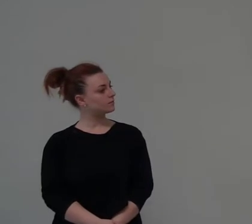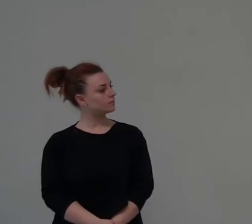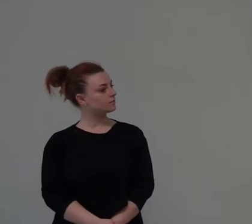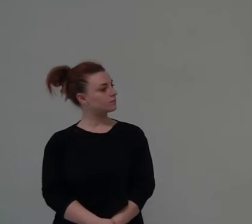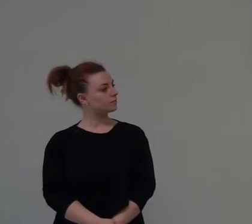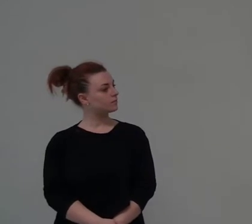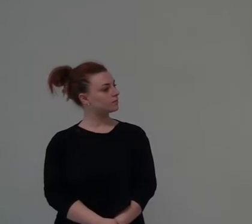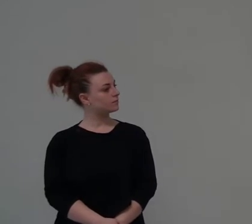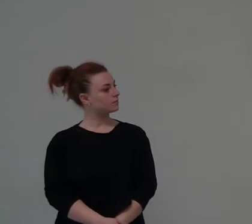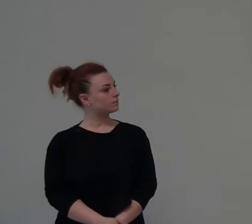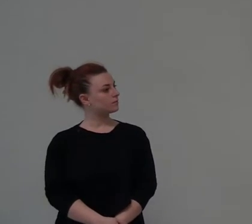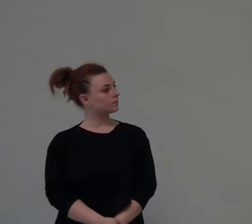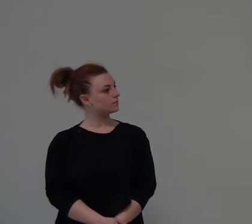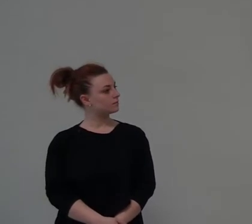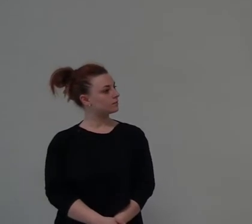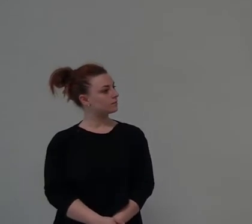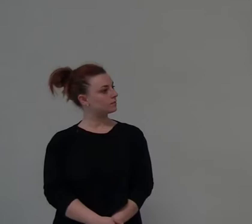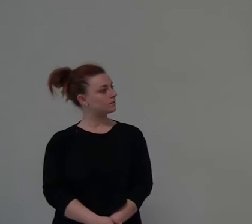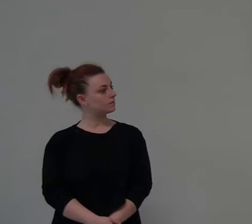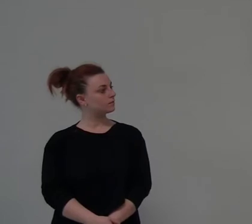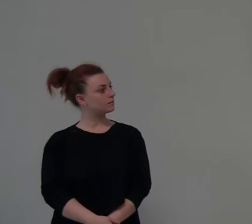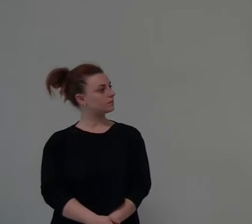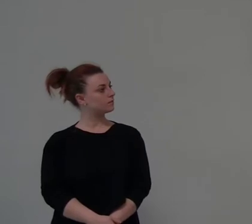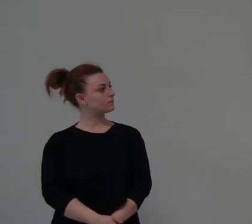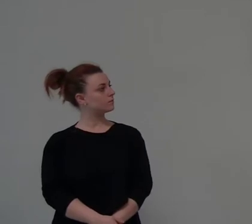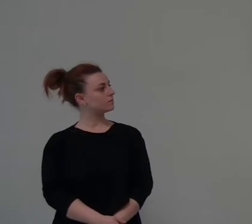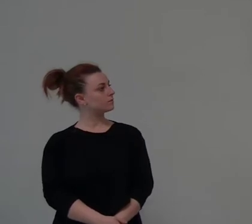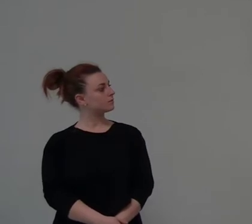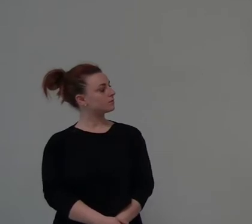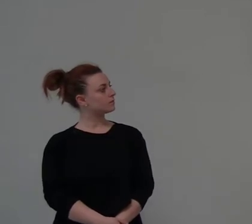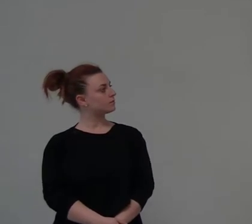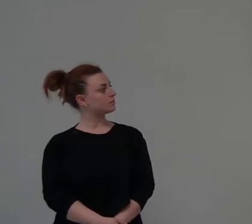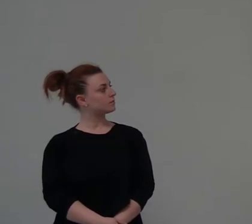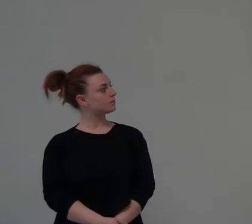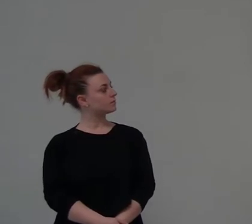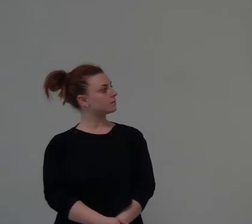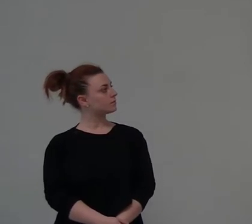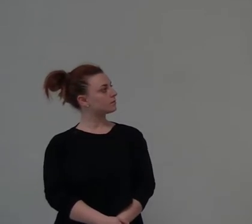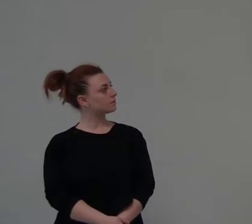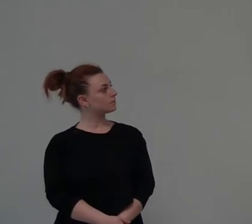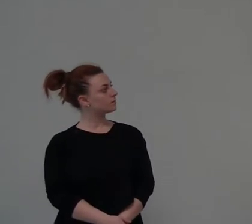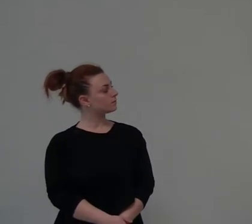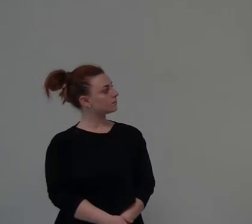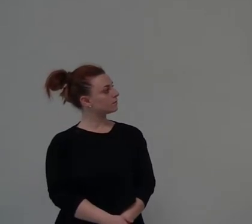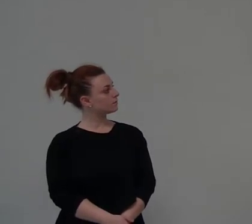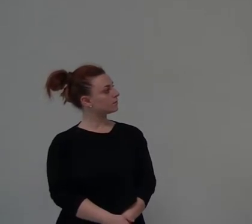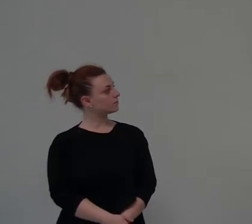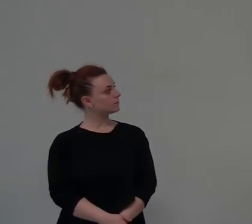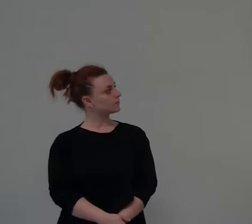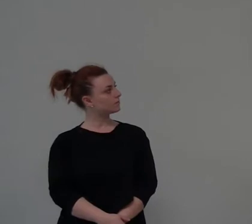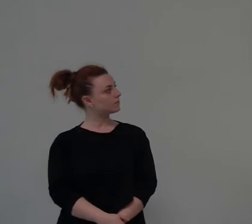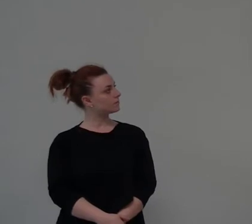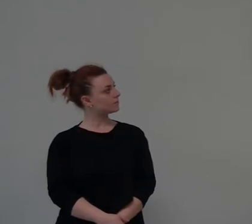monte altissimo, gli mostrò tutti i regni del mondo e la loro gloria, e disse: tutte queste cose ti darò se tu ti prostri e mi